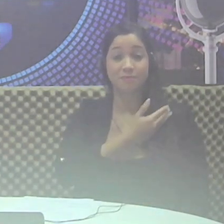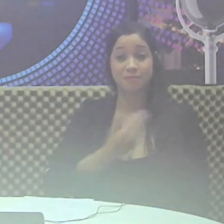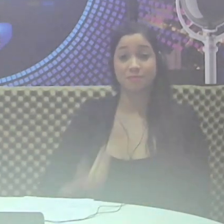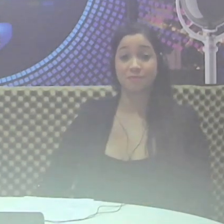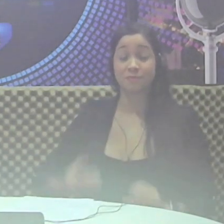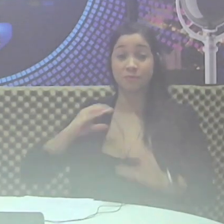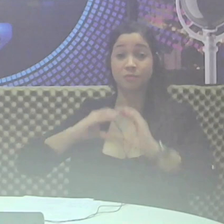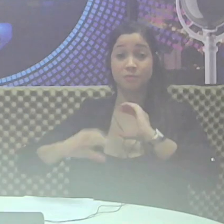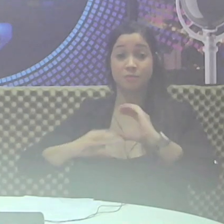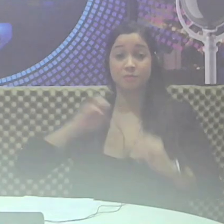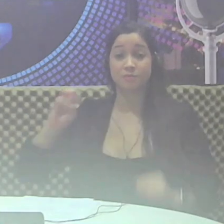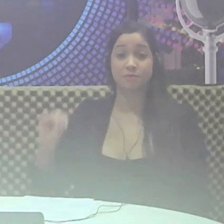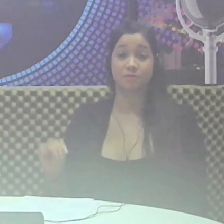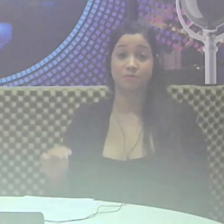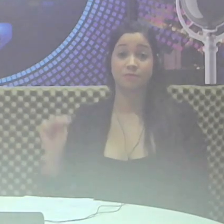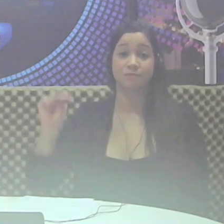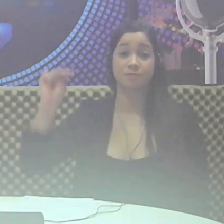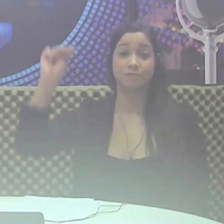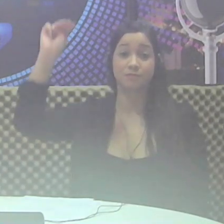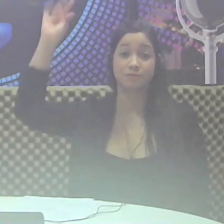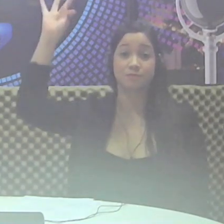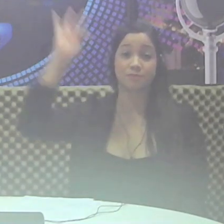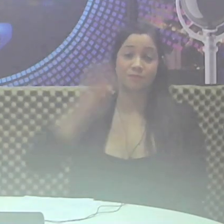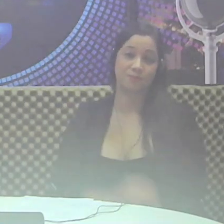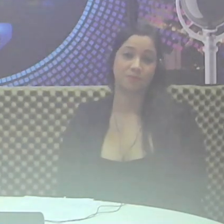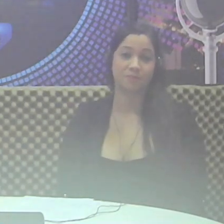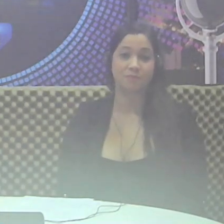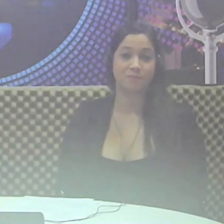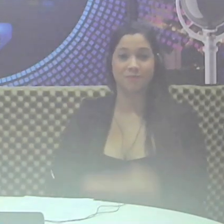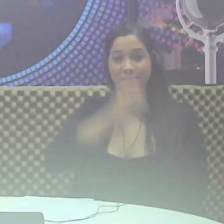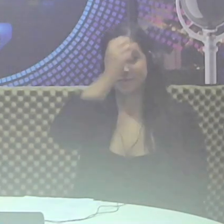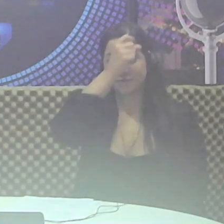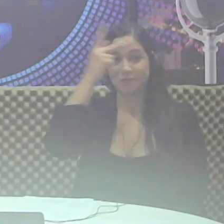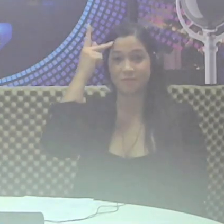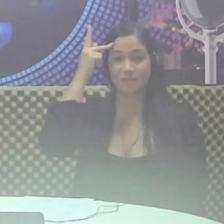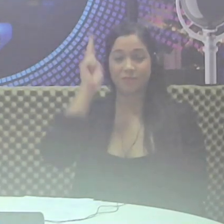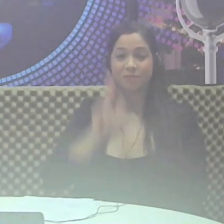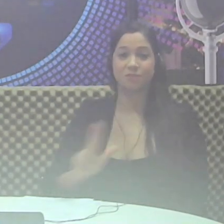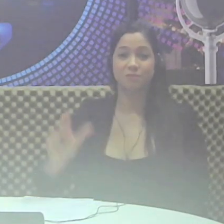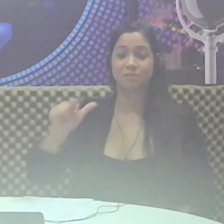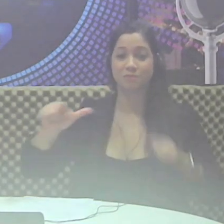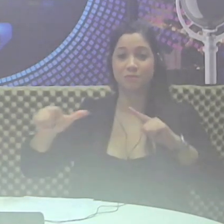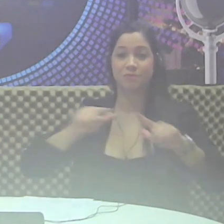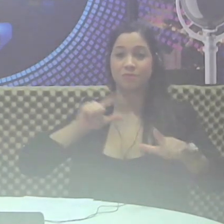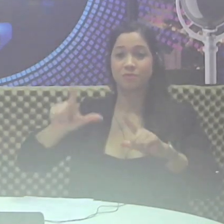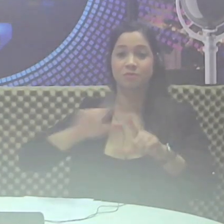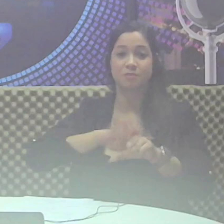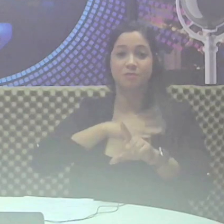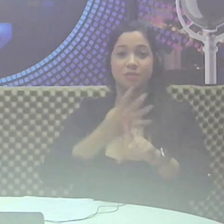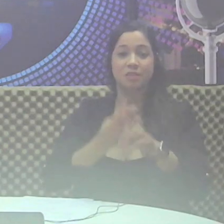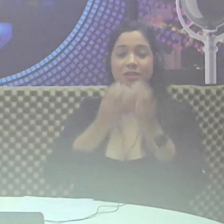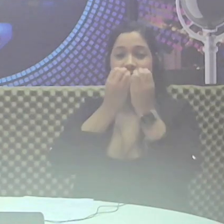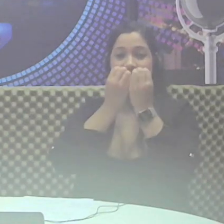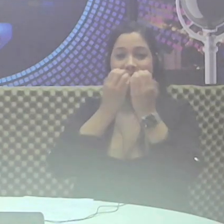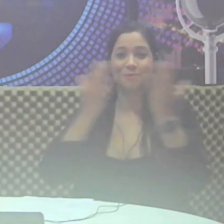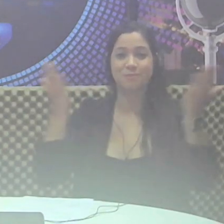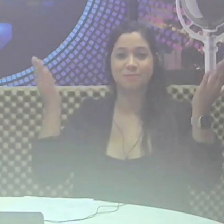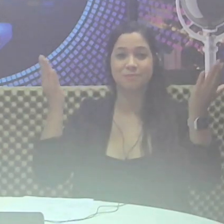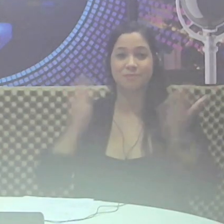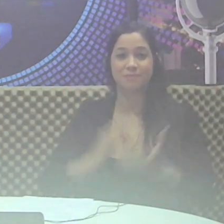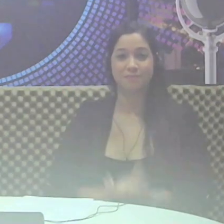de Governo e Comunicação, Marco Túlio de Castro Kalimann. Prefeitura de Uberlândia. Fazer mais, fazer